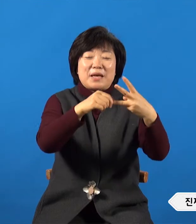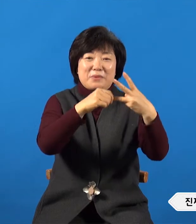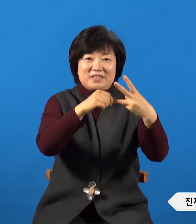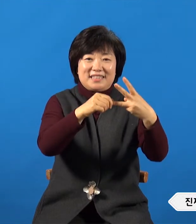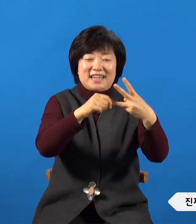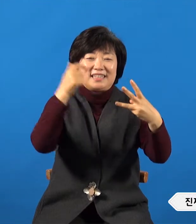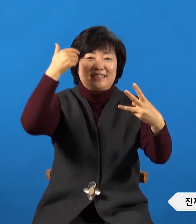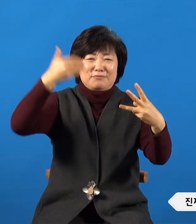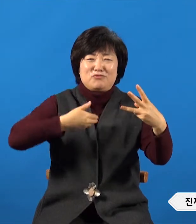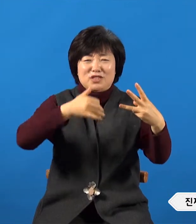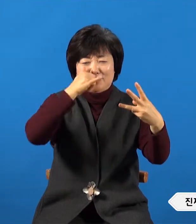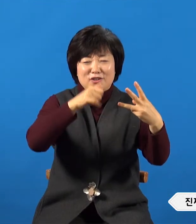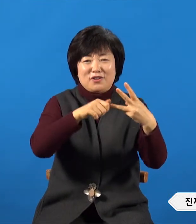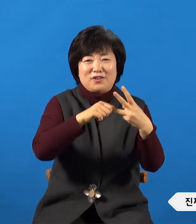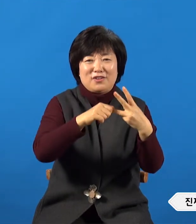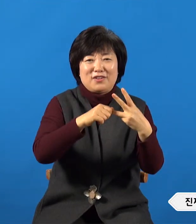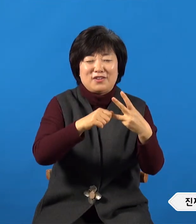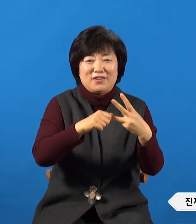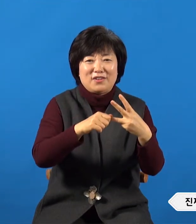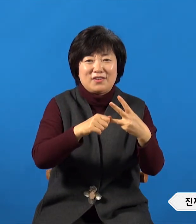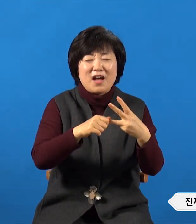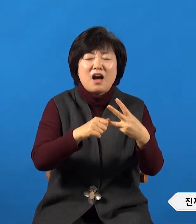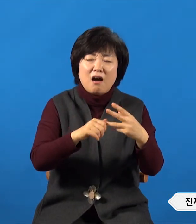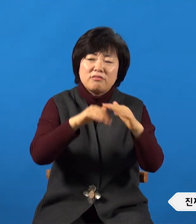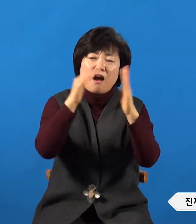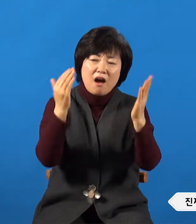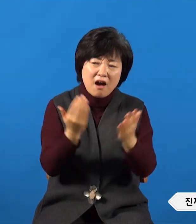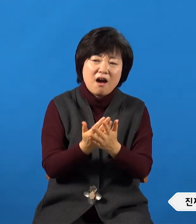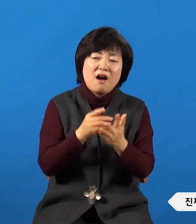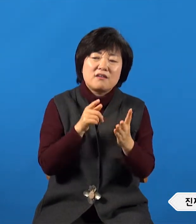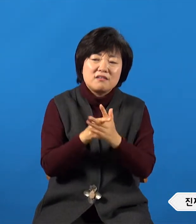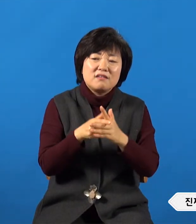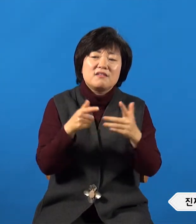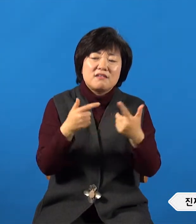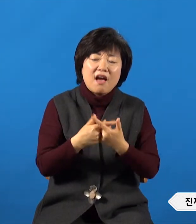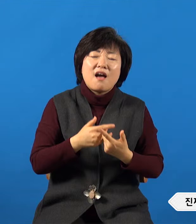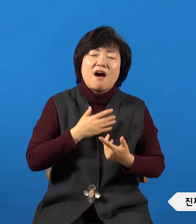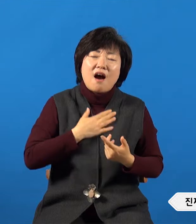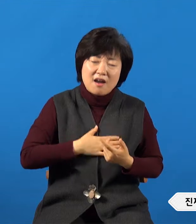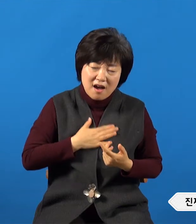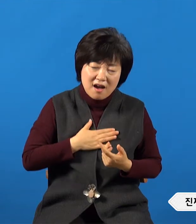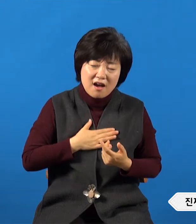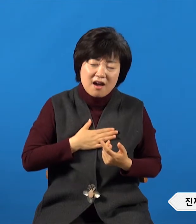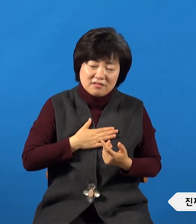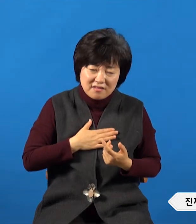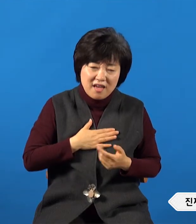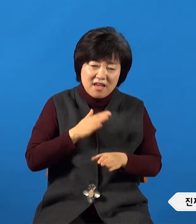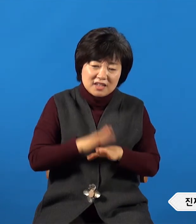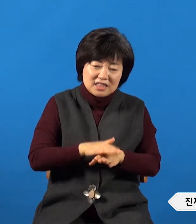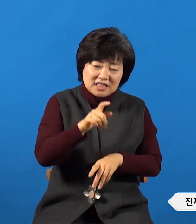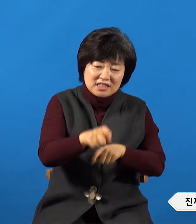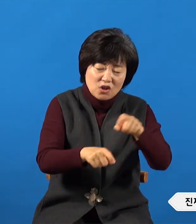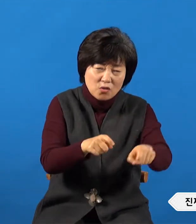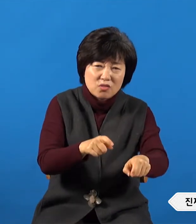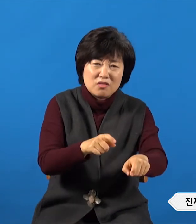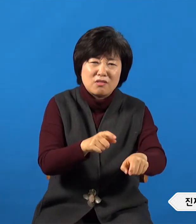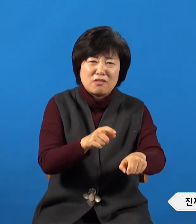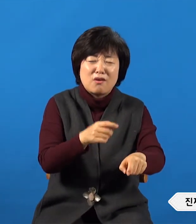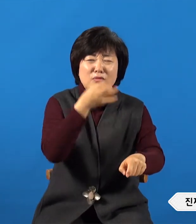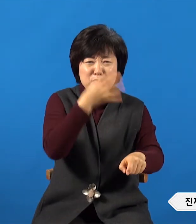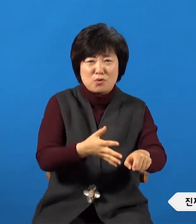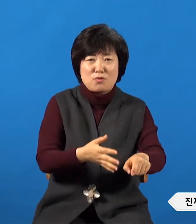세 번째 질문이 등장합니다. 다 이해는 되는데 막상 그렇게 되고 있지 않다는